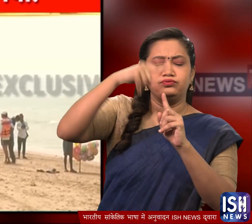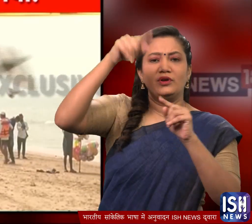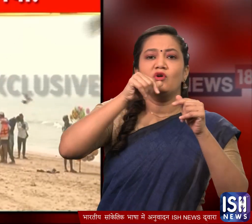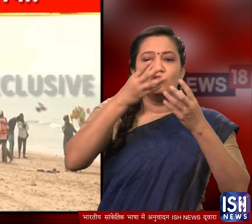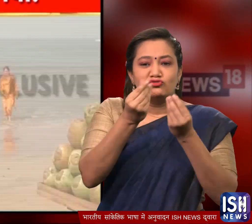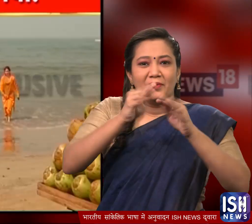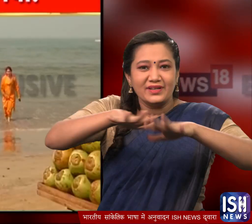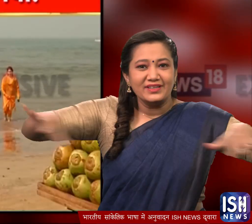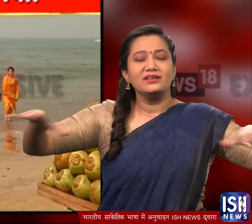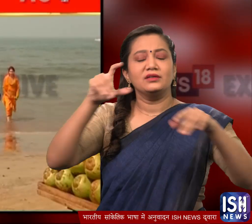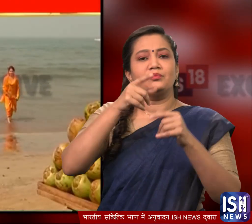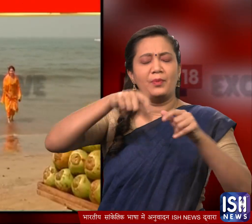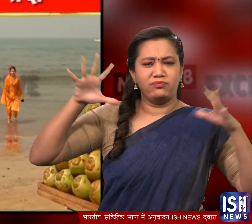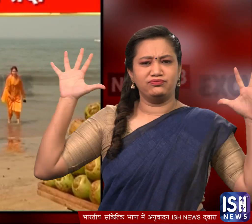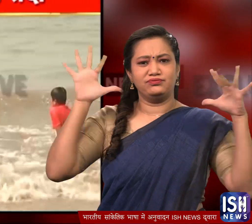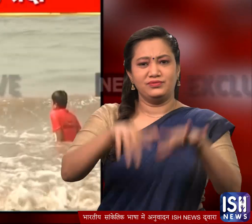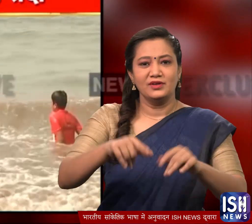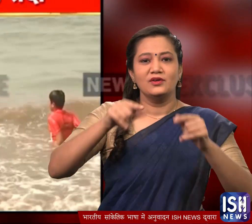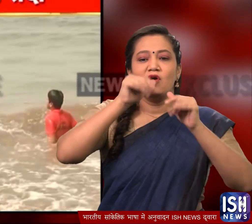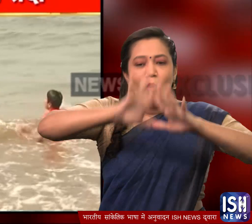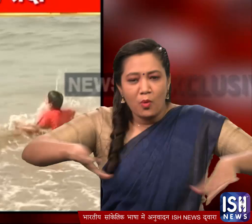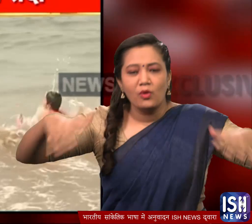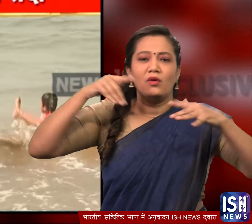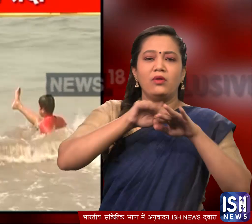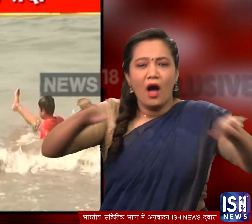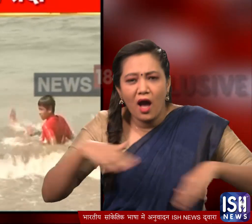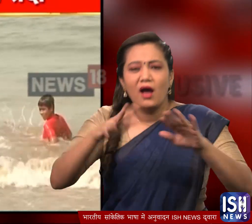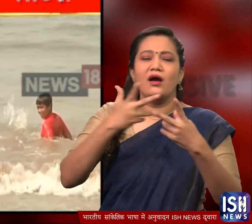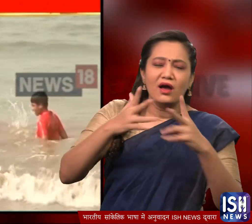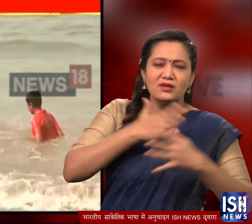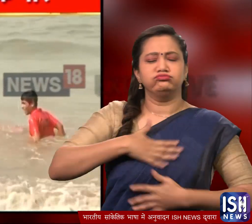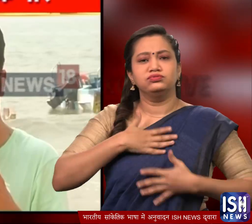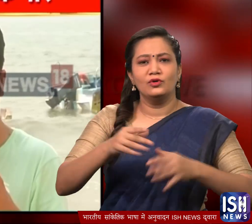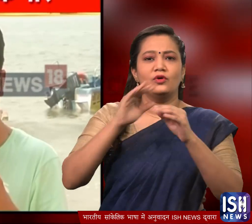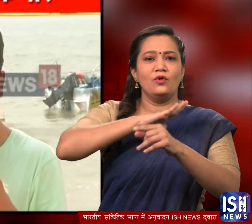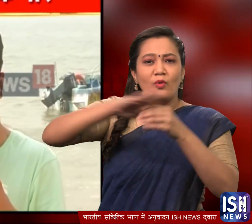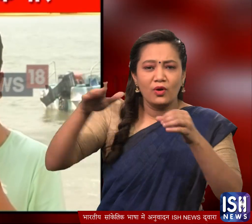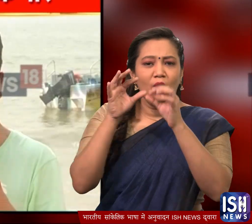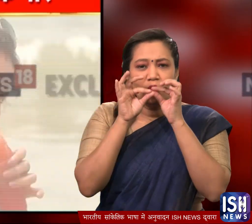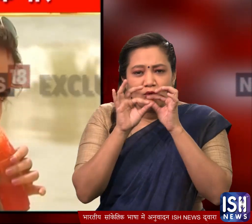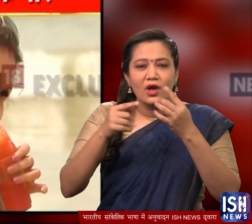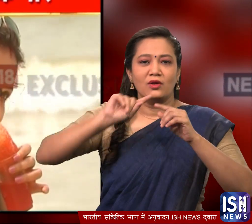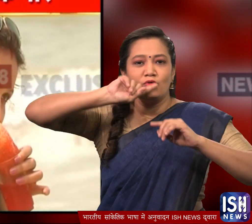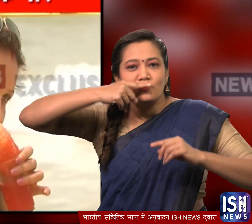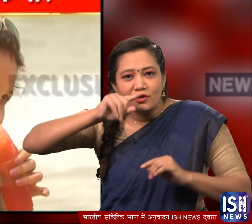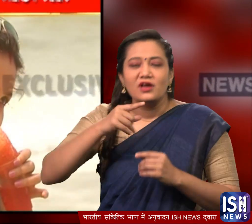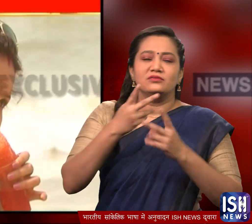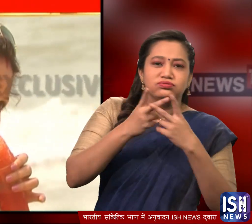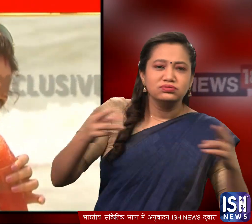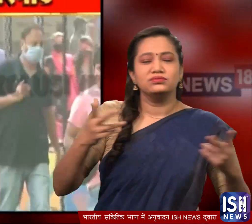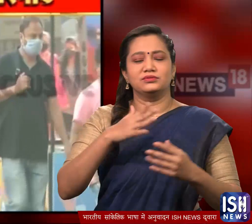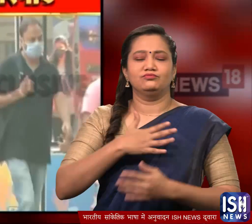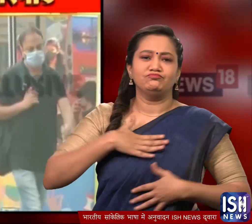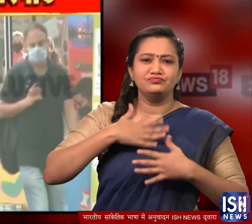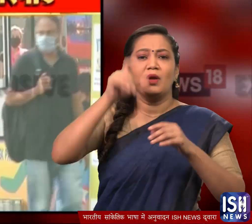चढ़ने लगा तो चौपाटी पर लोगों की भीड़ जुटने लगी। लोग समंदर में डुबकी लगाकर मस्ती करने लगे, नारियल पानी और बर्फ के गोले की चुस्की लेते दिखने